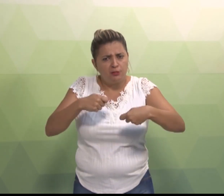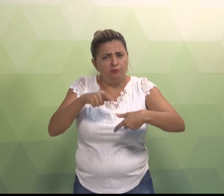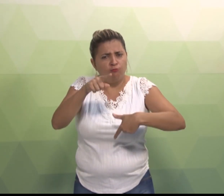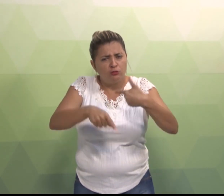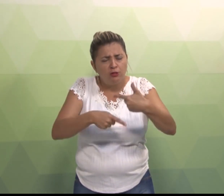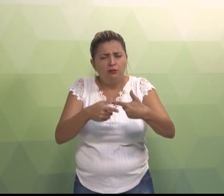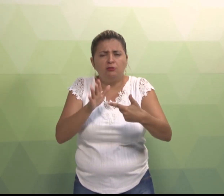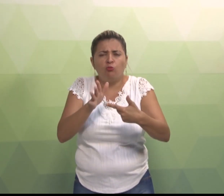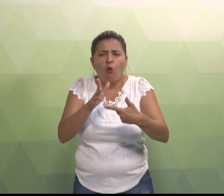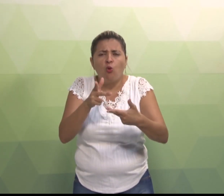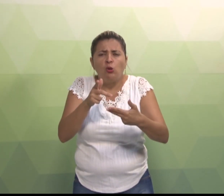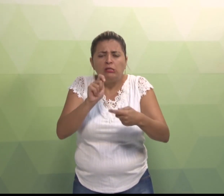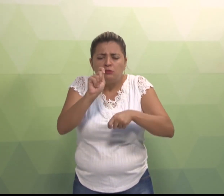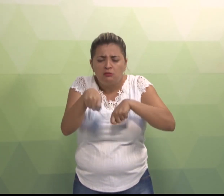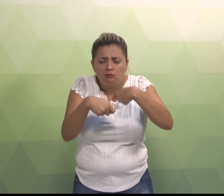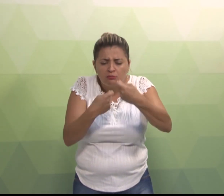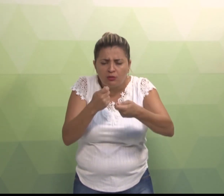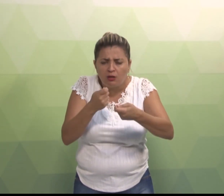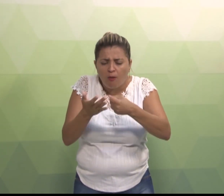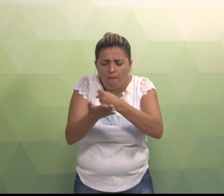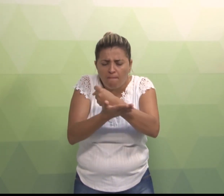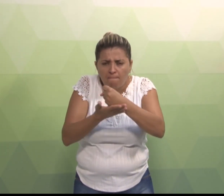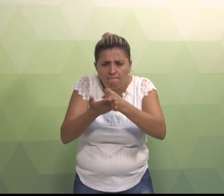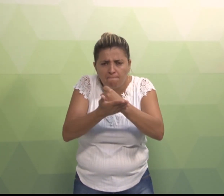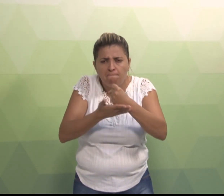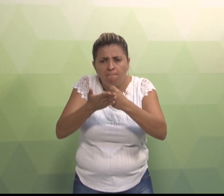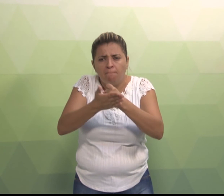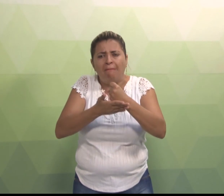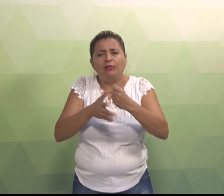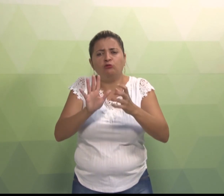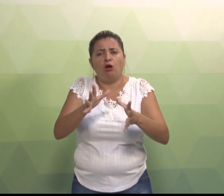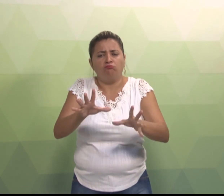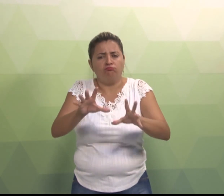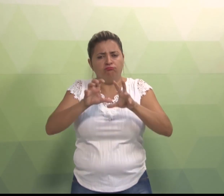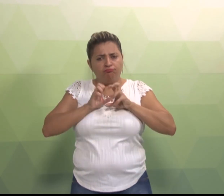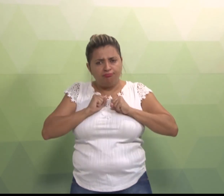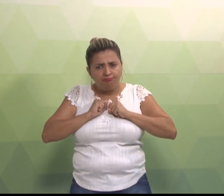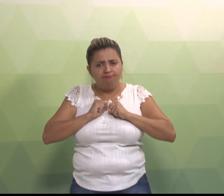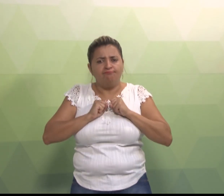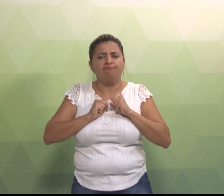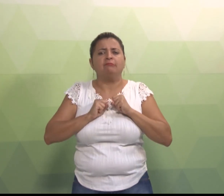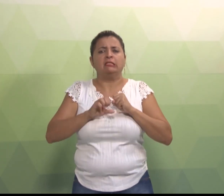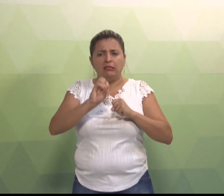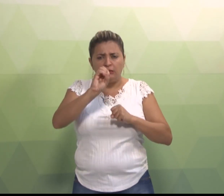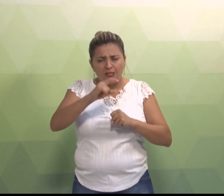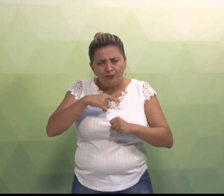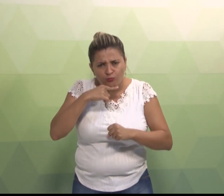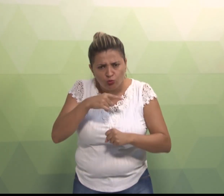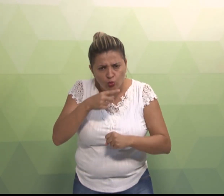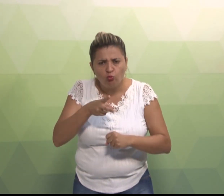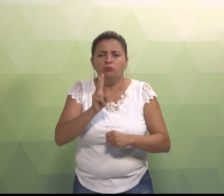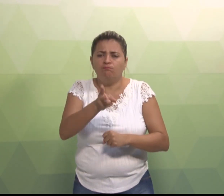esforcem realmente, aprendam os sinais básicos, memorizem e, caso tenha alguma